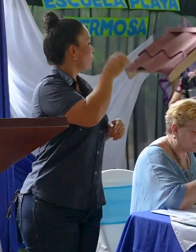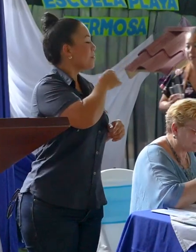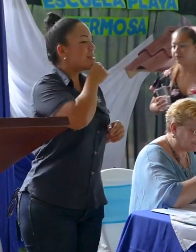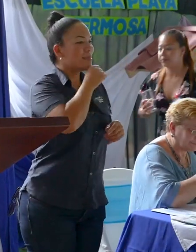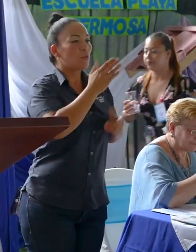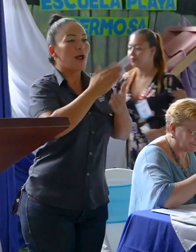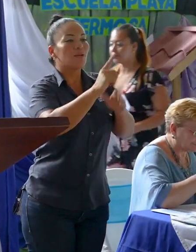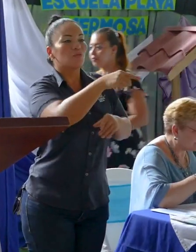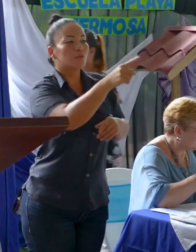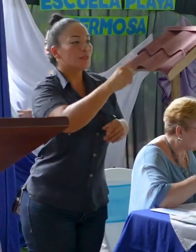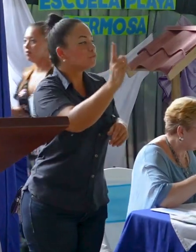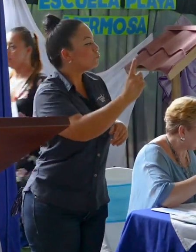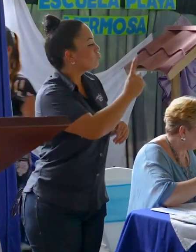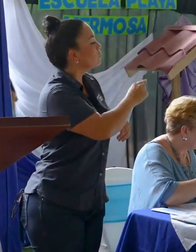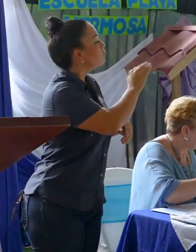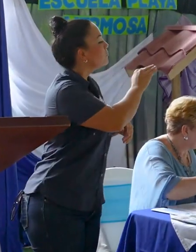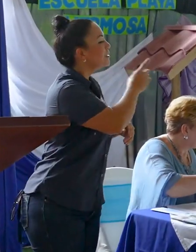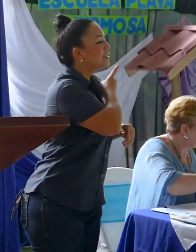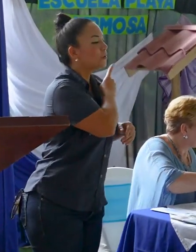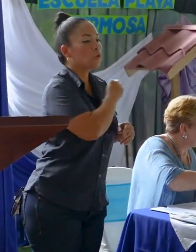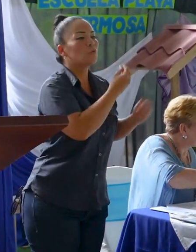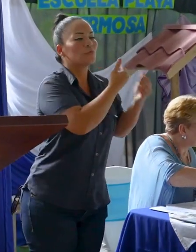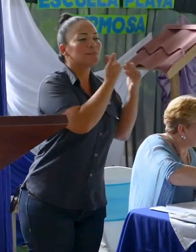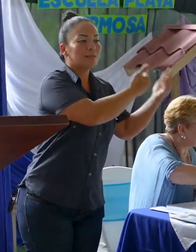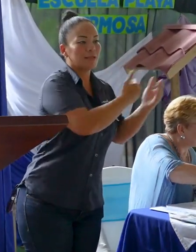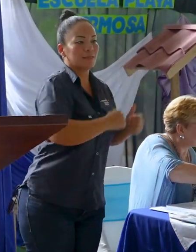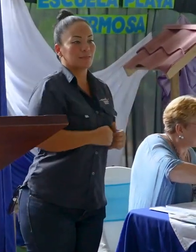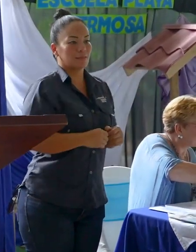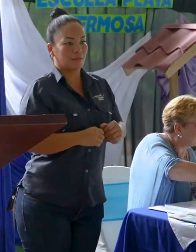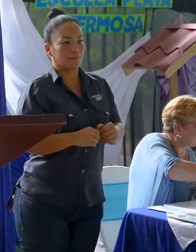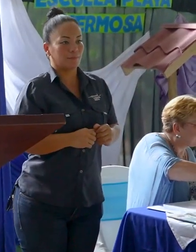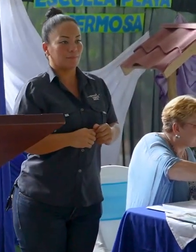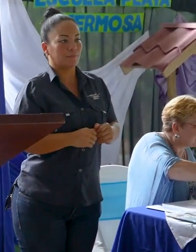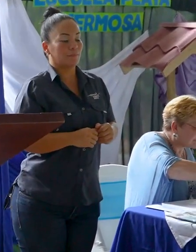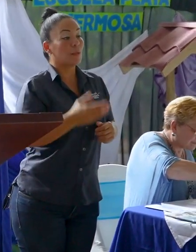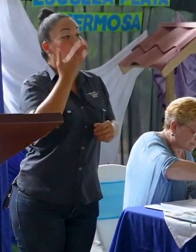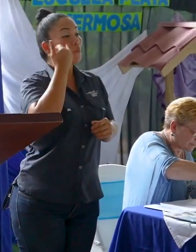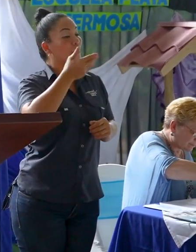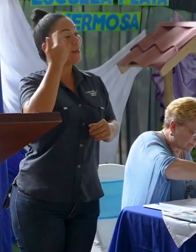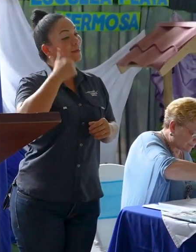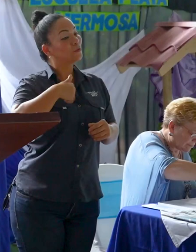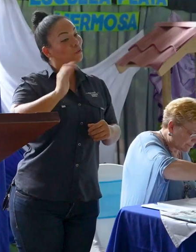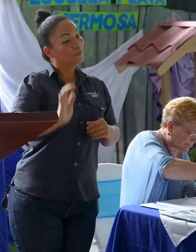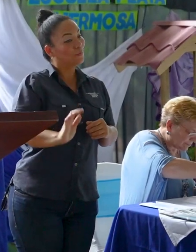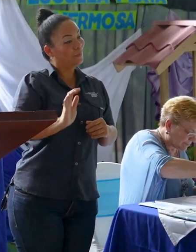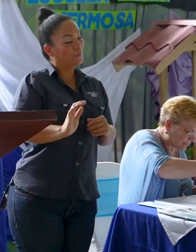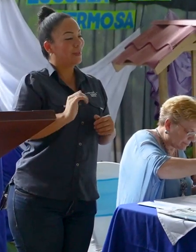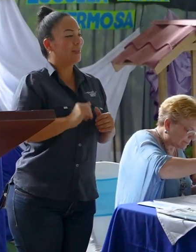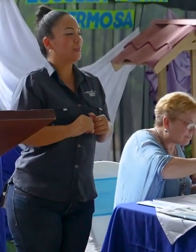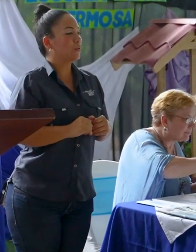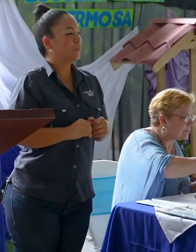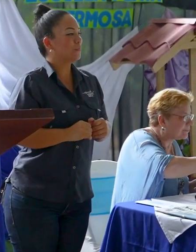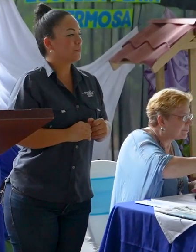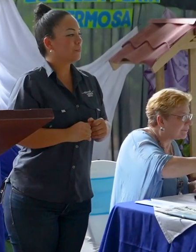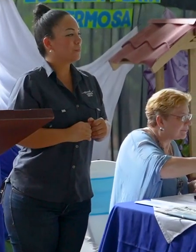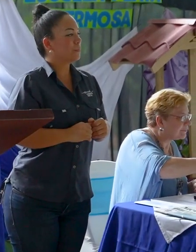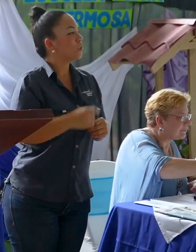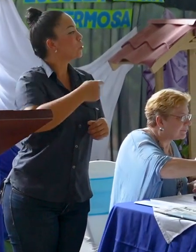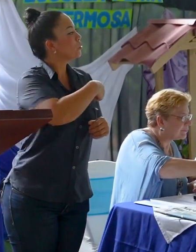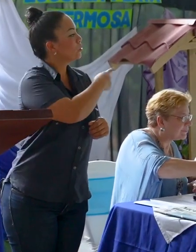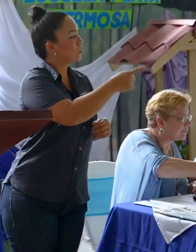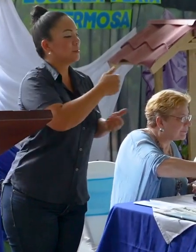profe, director, muchas gracias, porque cuando yo estaba chiquitico, ustedes